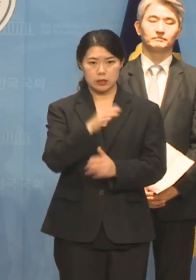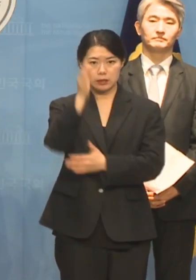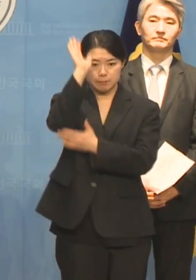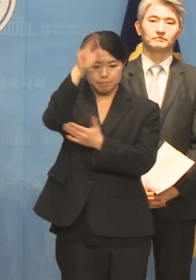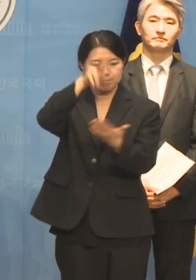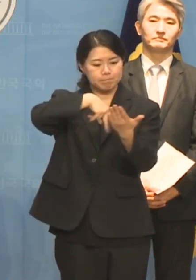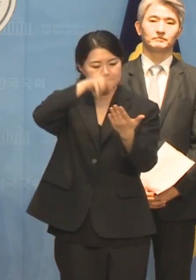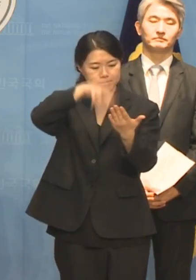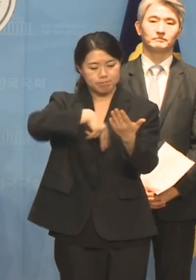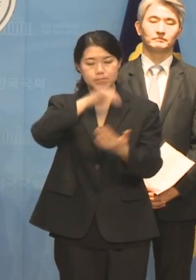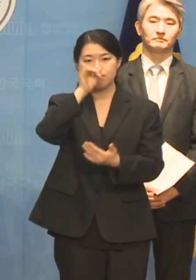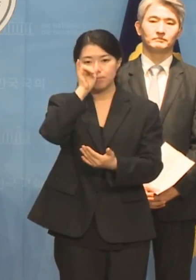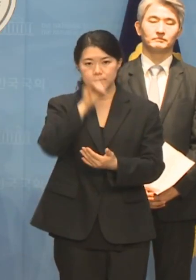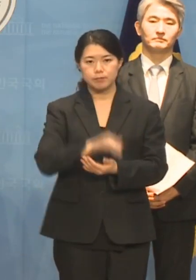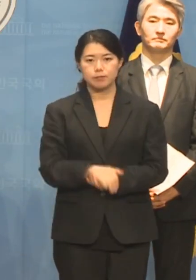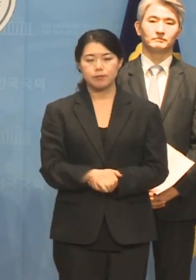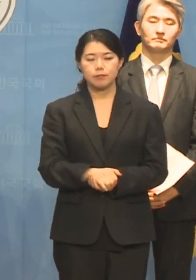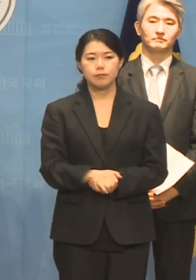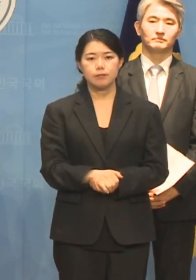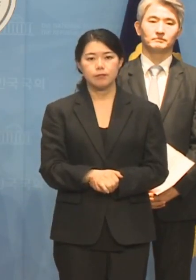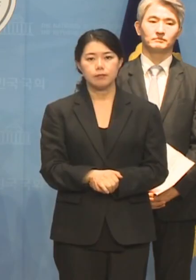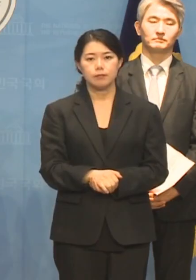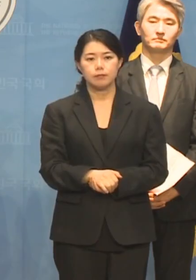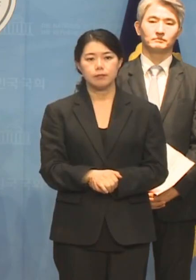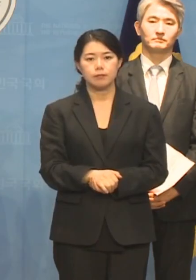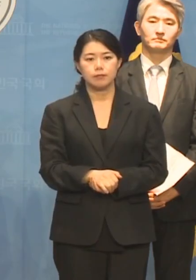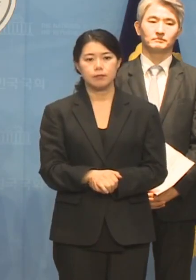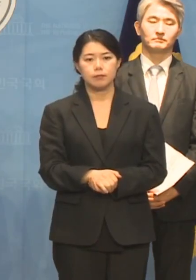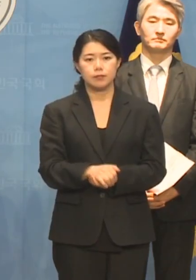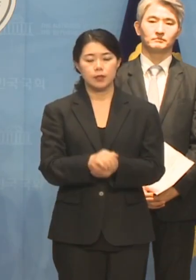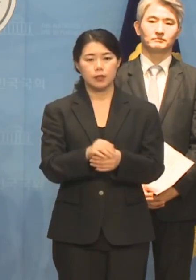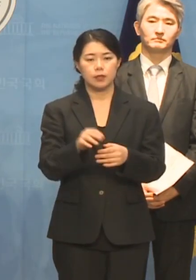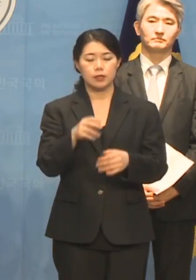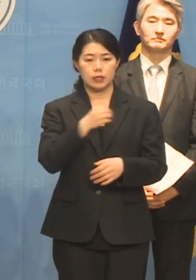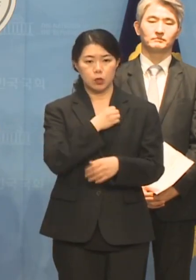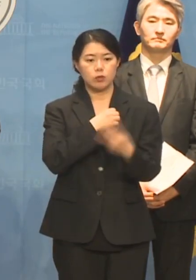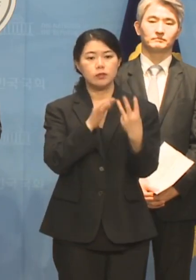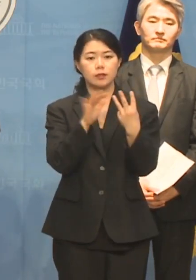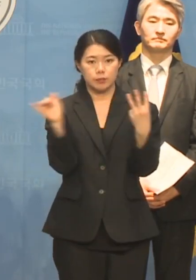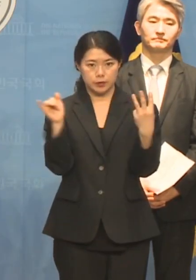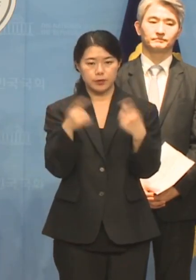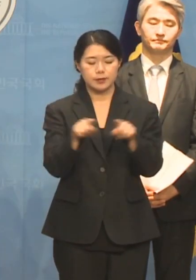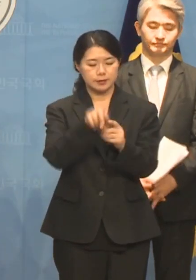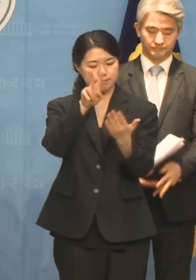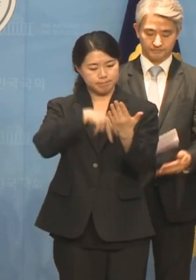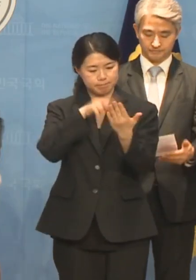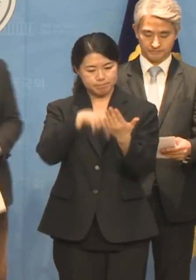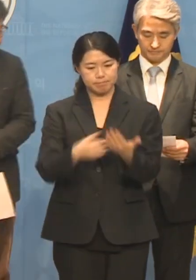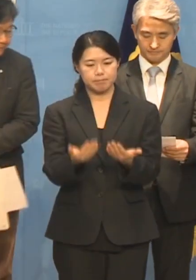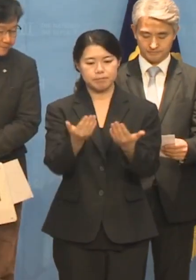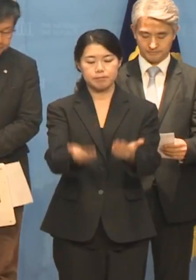기자회견문을 낭독하도록 하겠습니다. 성엄재 의원님, 김인재 의원님, 김경시 의원님께서 낭독해 주시겠습니다.